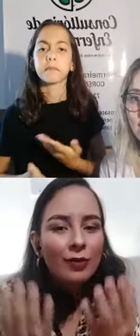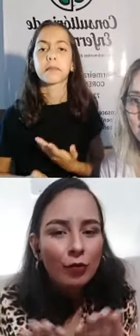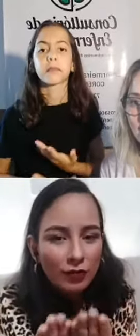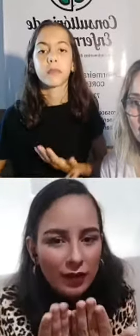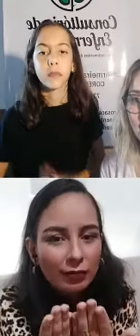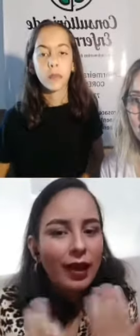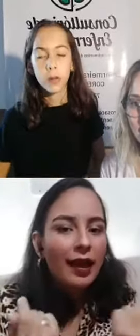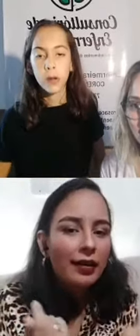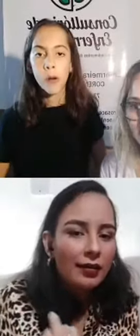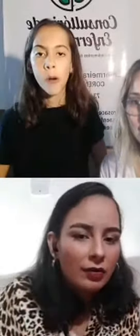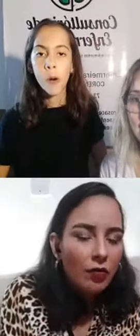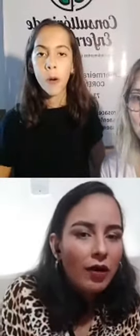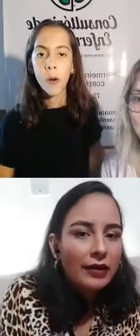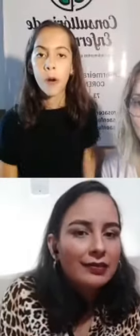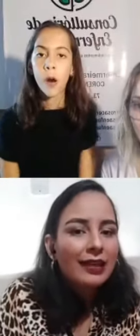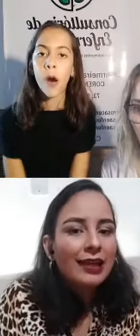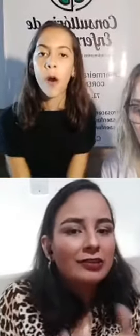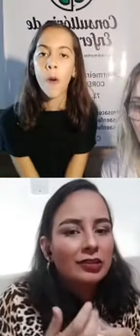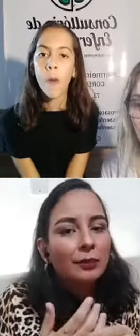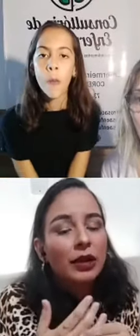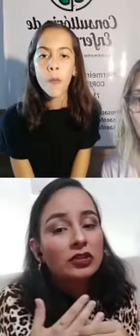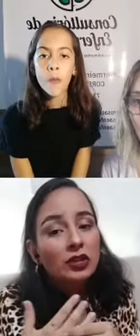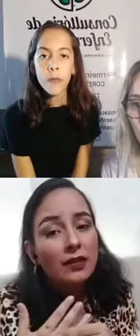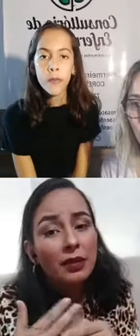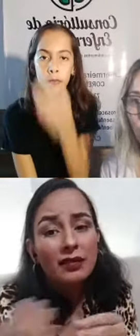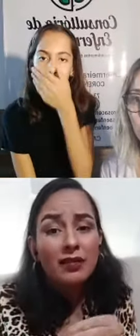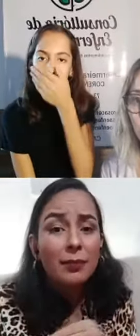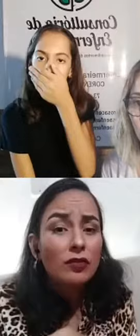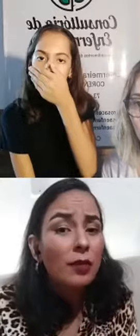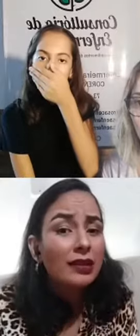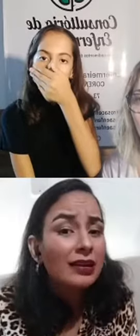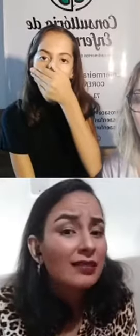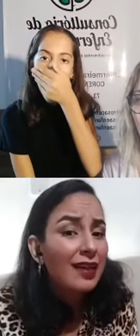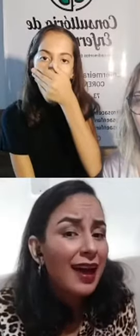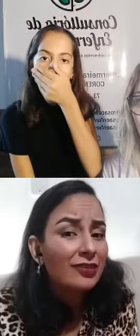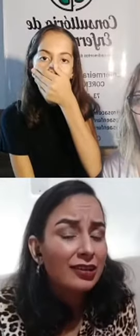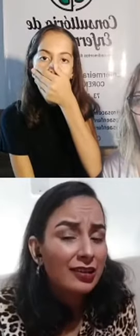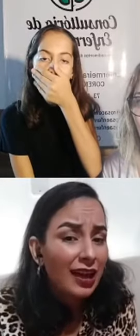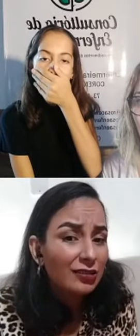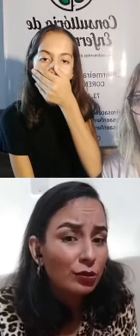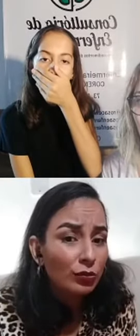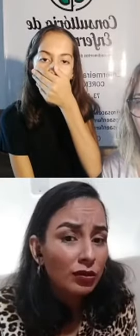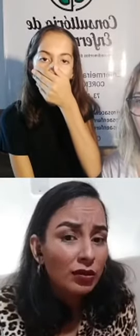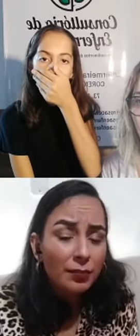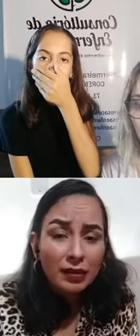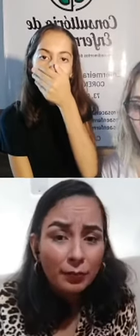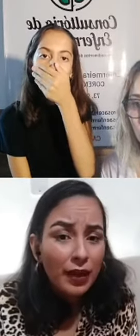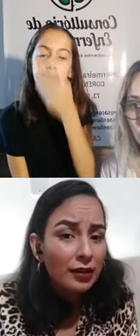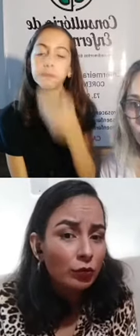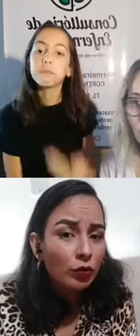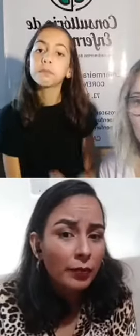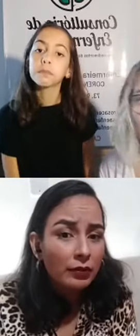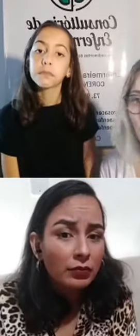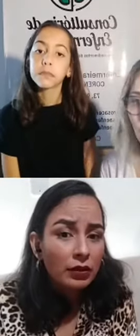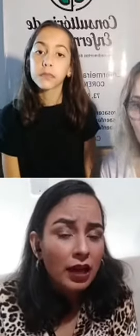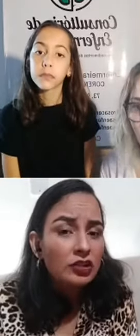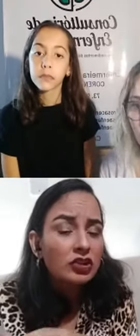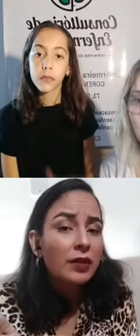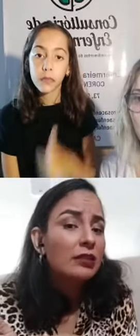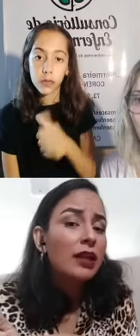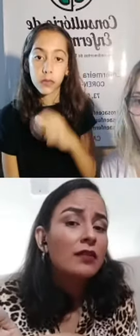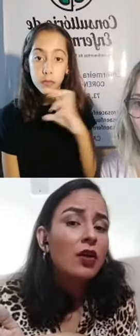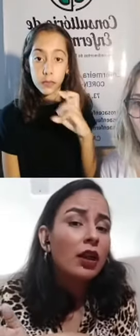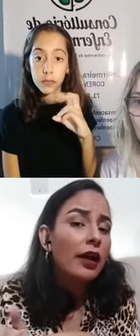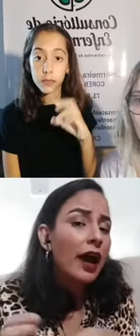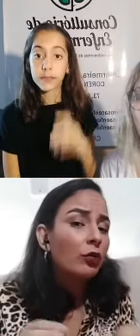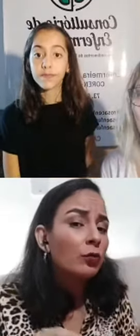é com o celular e com a internet, né? Porque a gente sabe que às vezes a pessoa bota R$15 de crédito para não perder o número. A gente vê